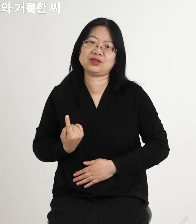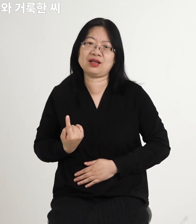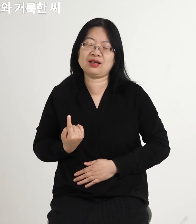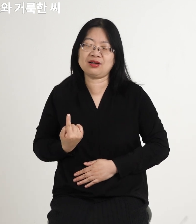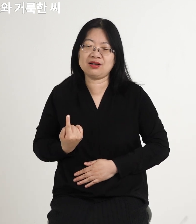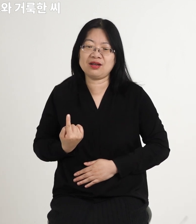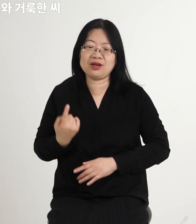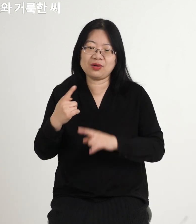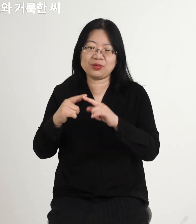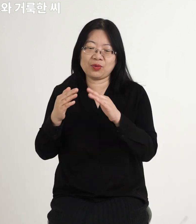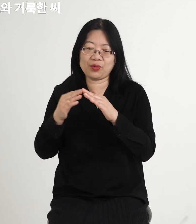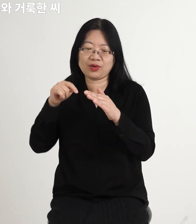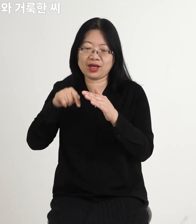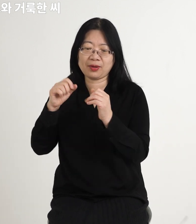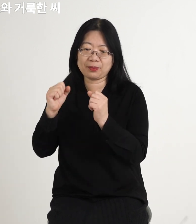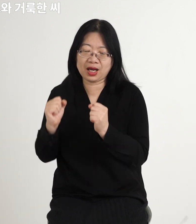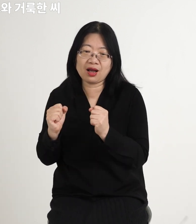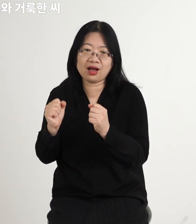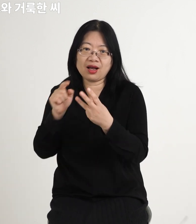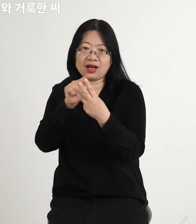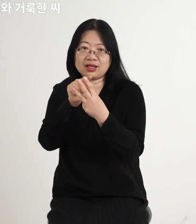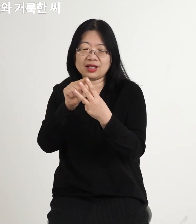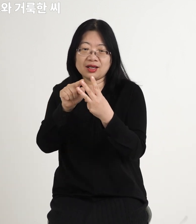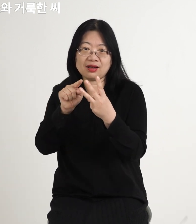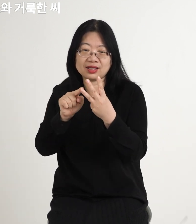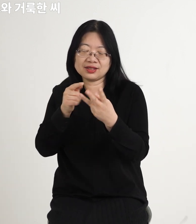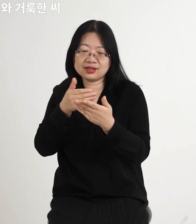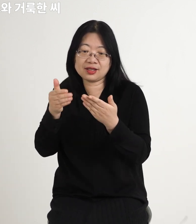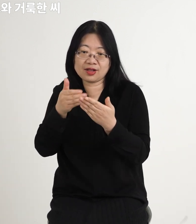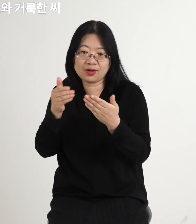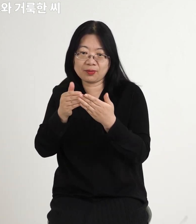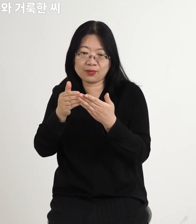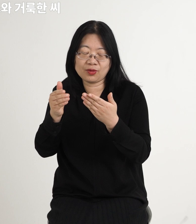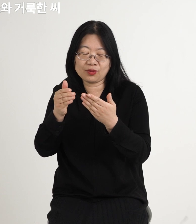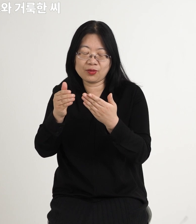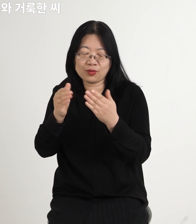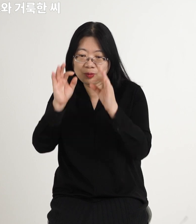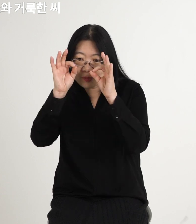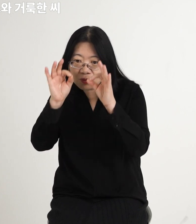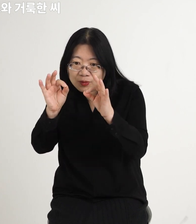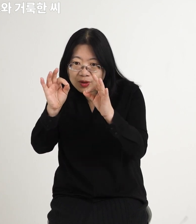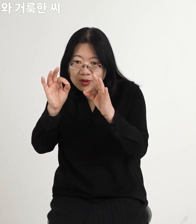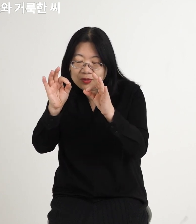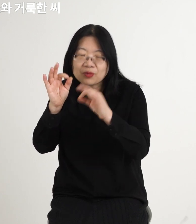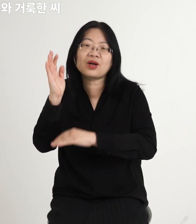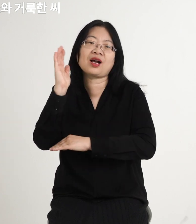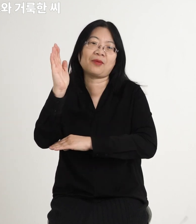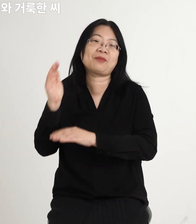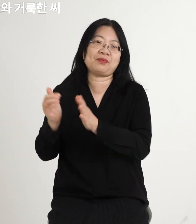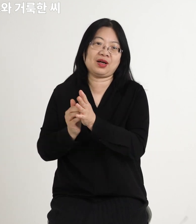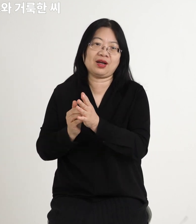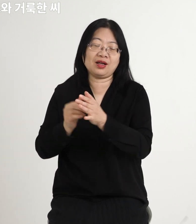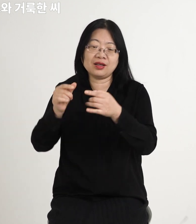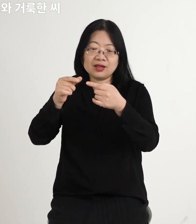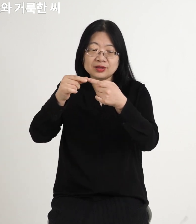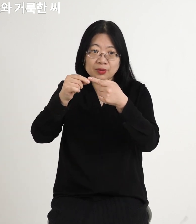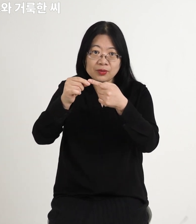가지 그림을 만나게 된다고 말씀을 드렸습니다. 먼저 이사야가 보았던